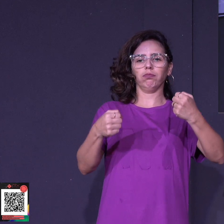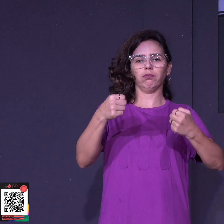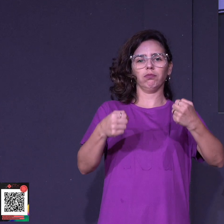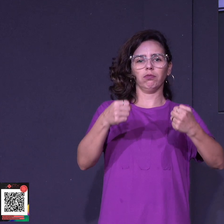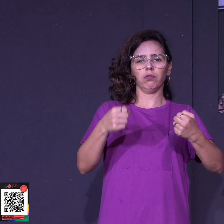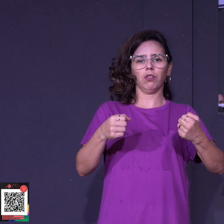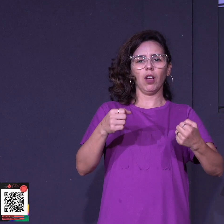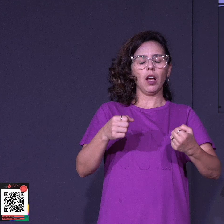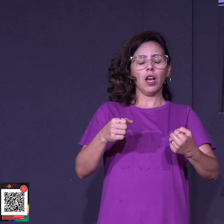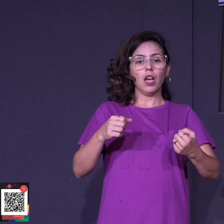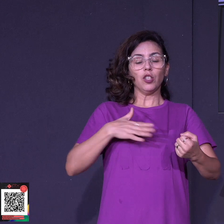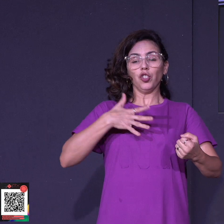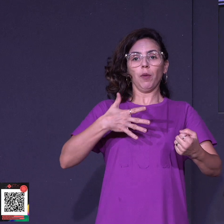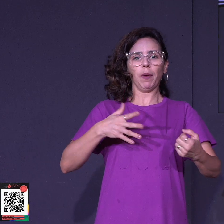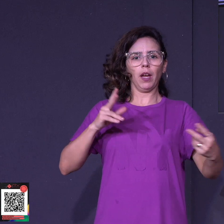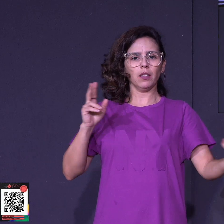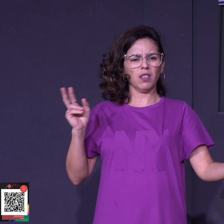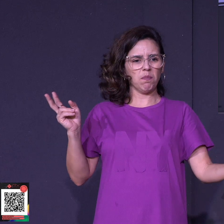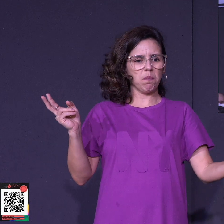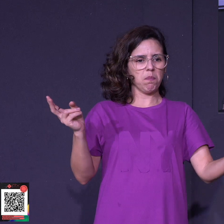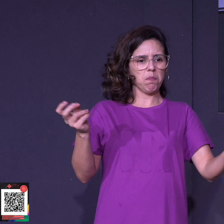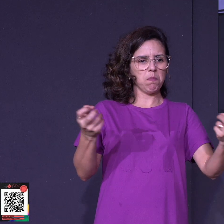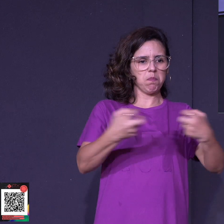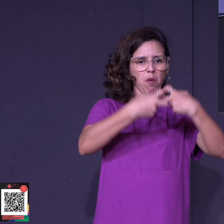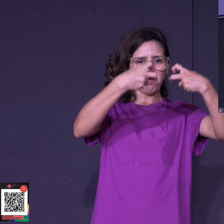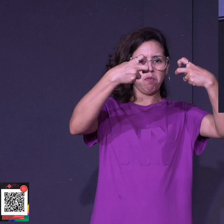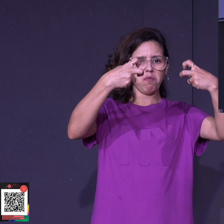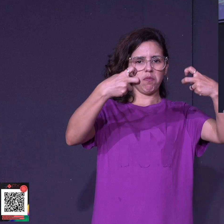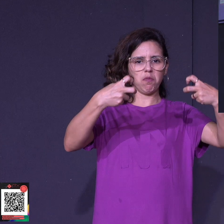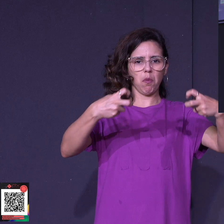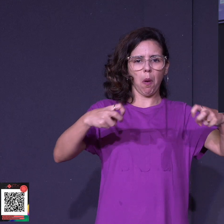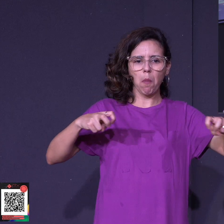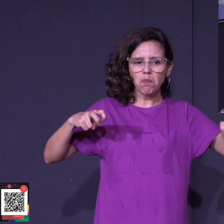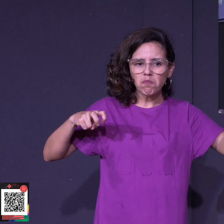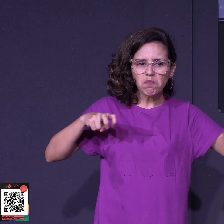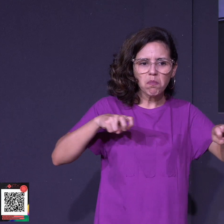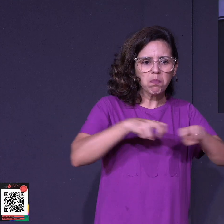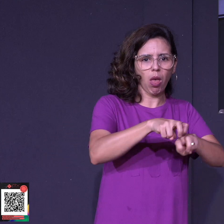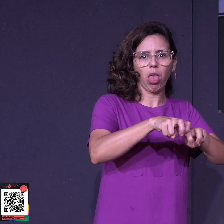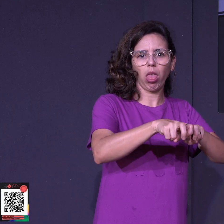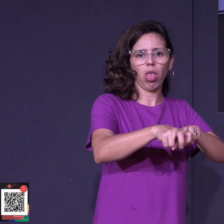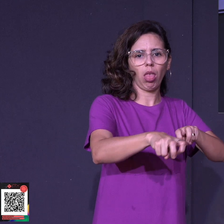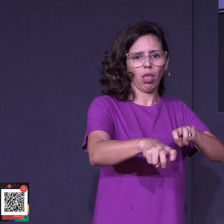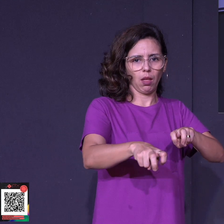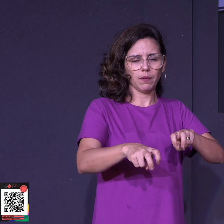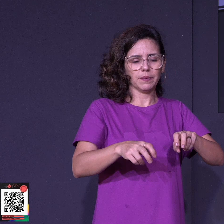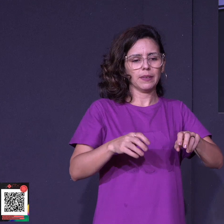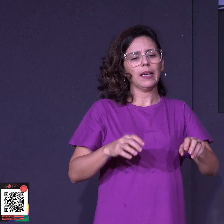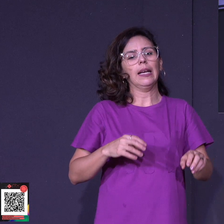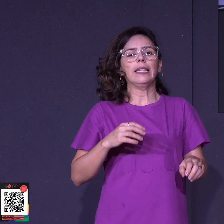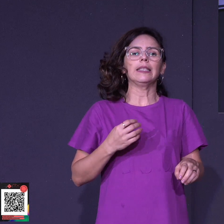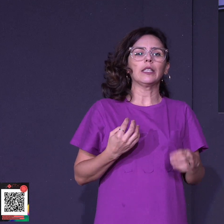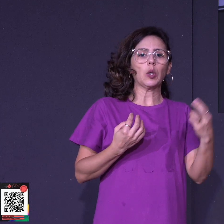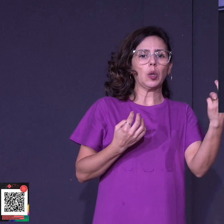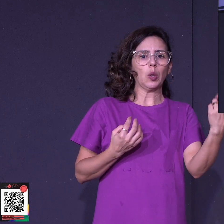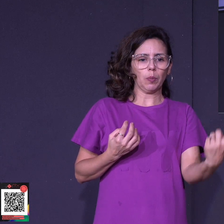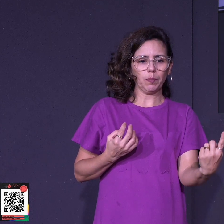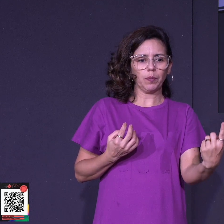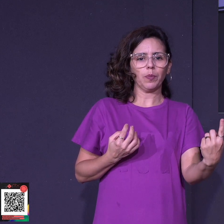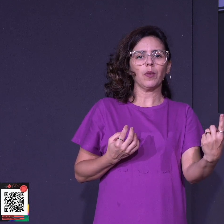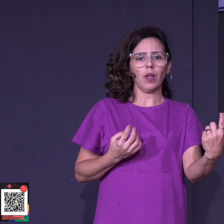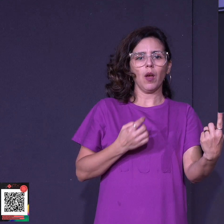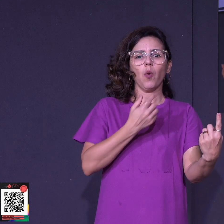Teve uma batida, e da batida falou de Jesus. A pessoa veio para cá. Essa pessoa tinha um filho que tinha